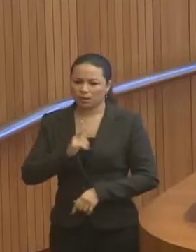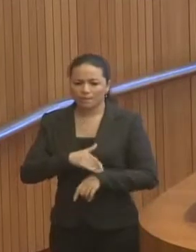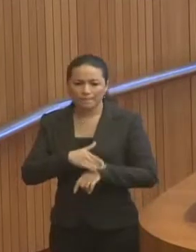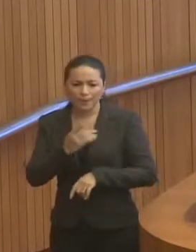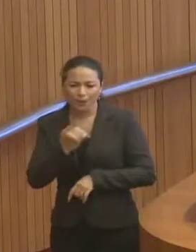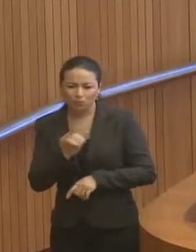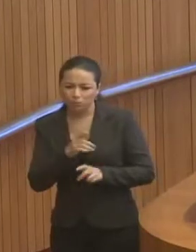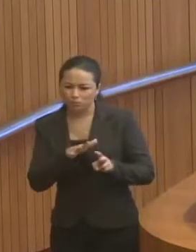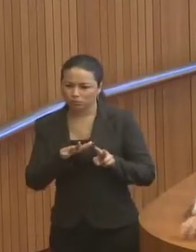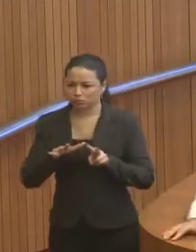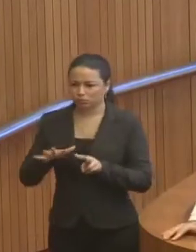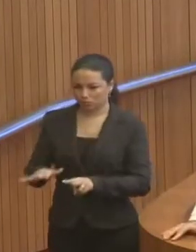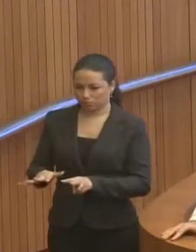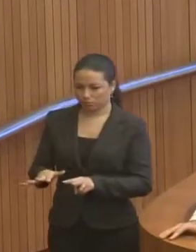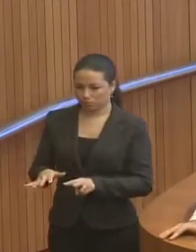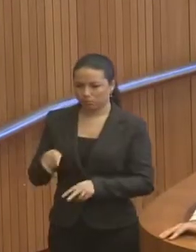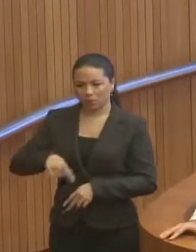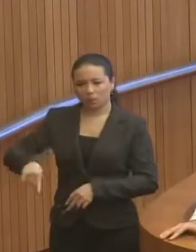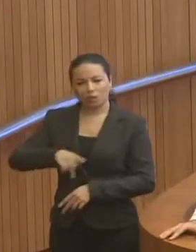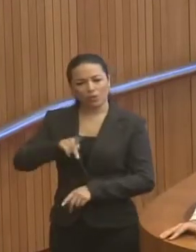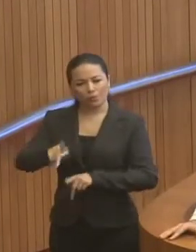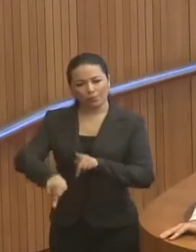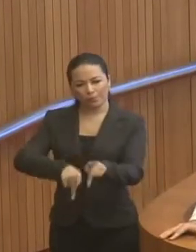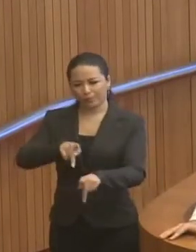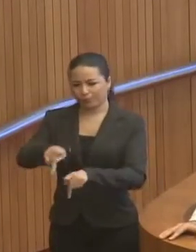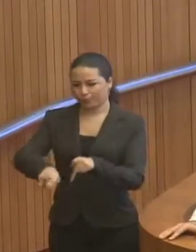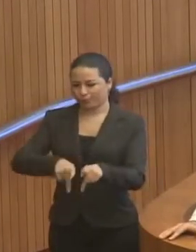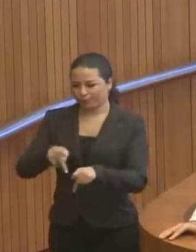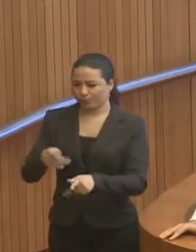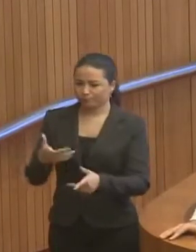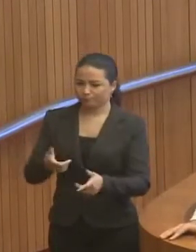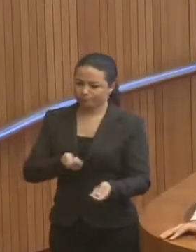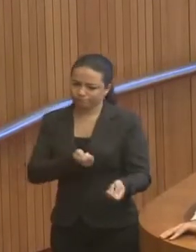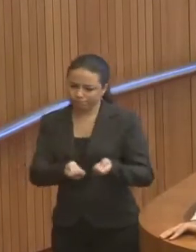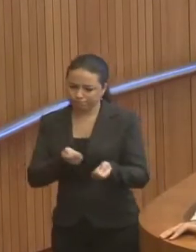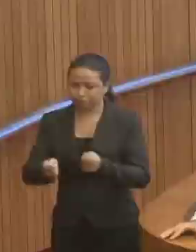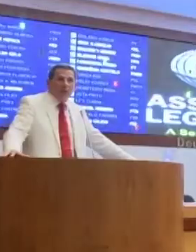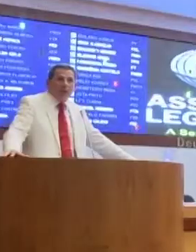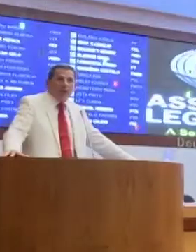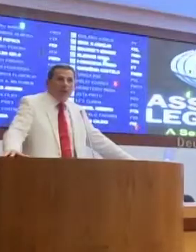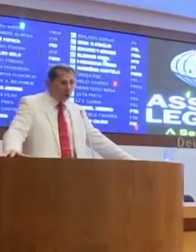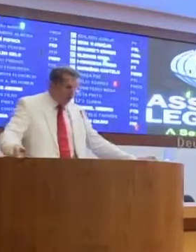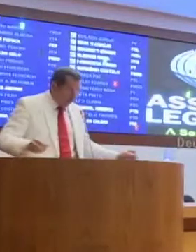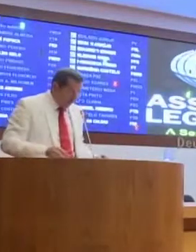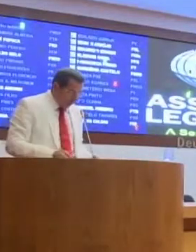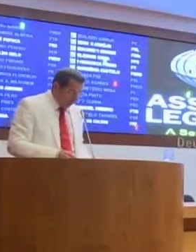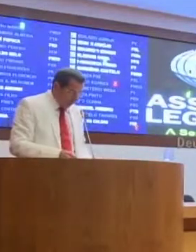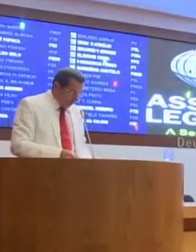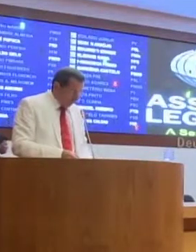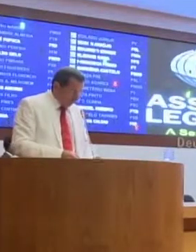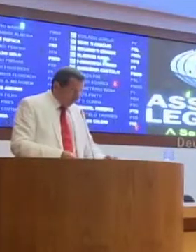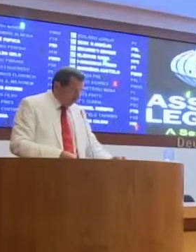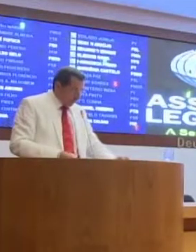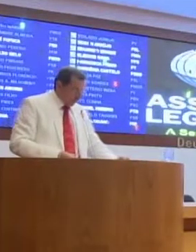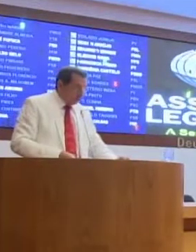uma semana e a população, o comércio, a sociedade, sofrendo